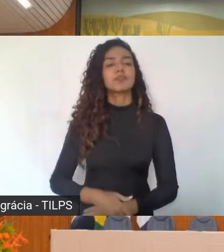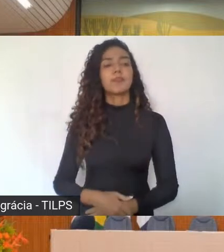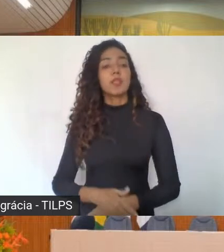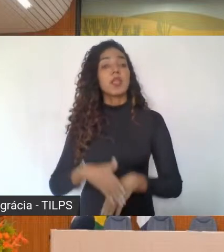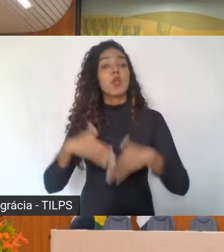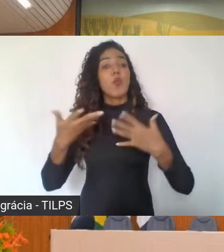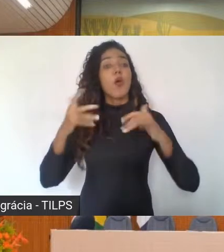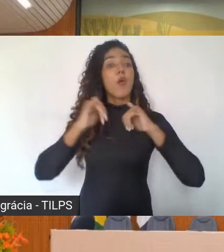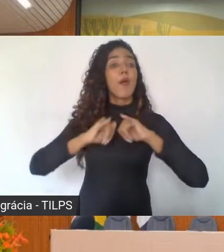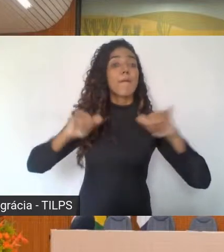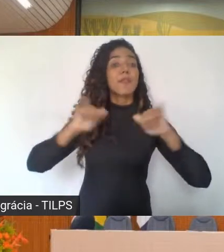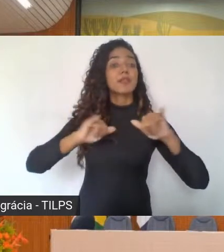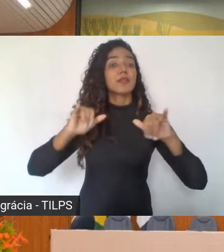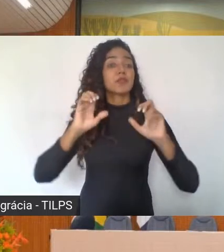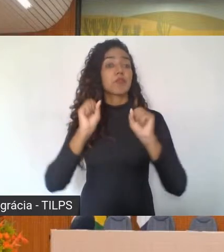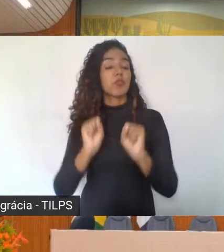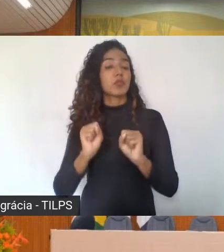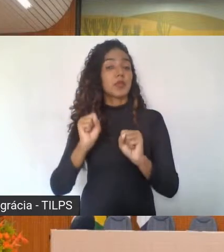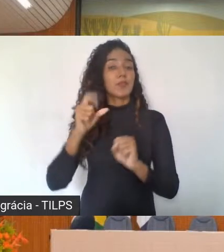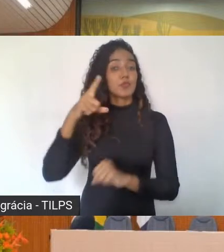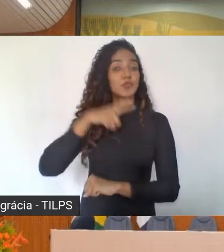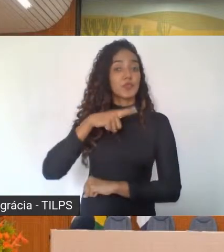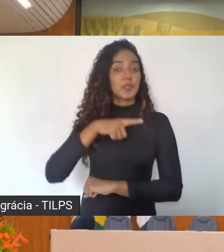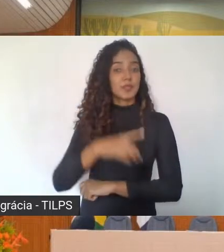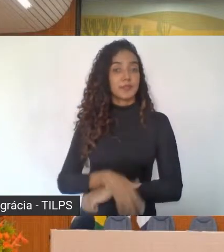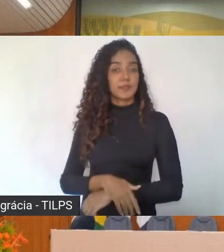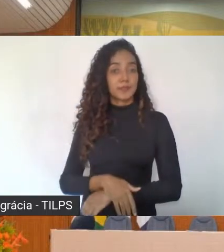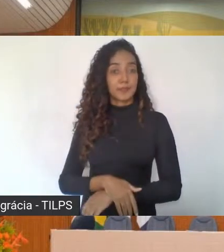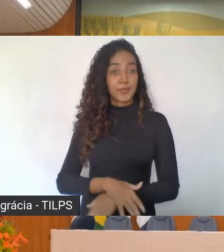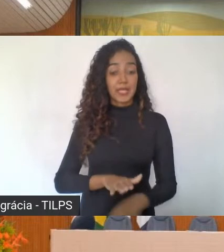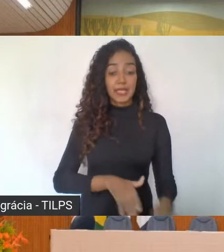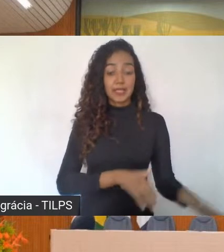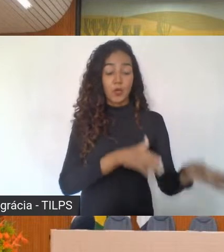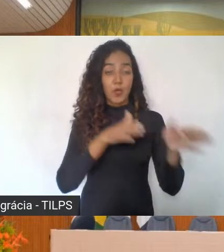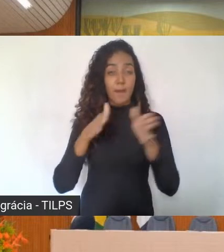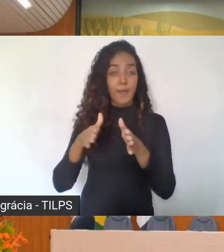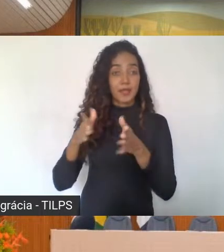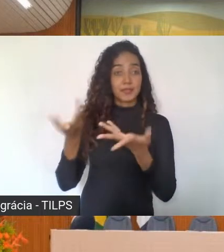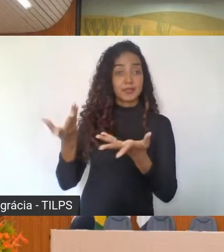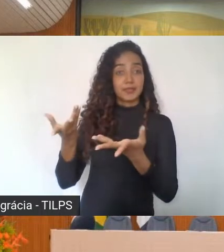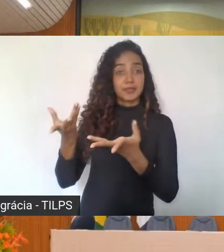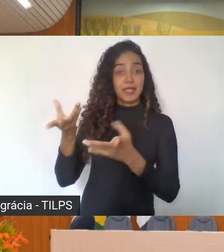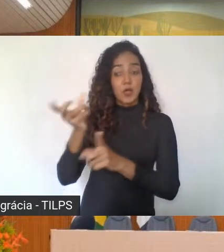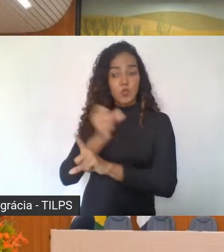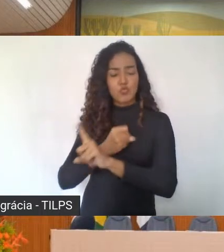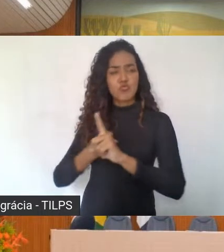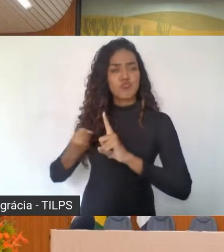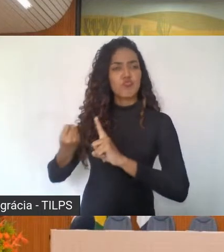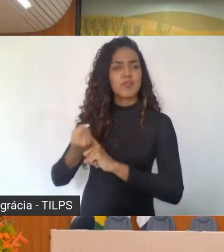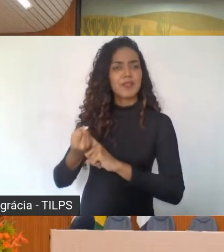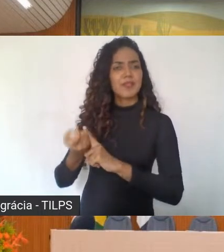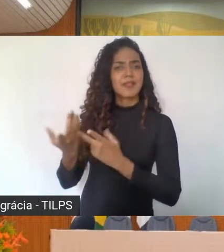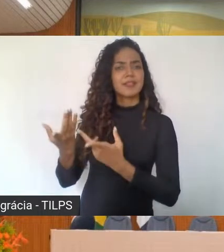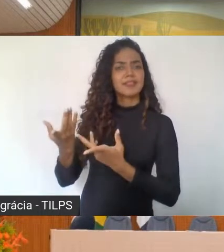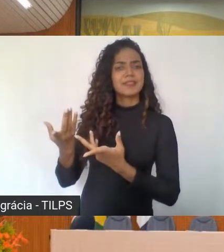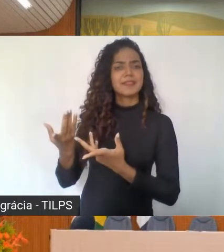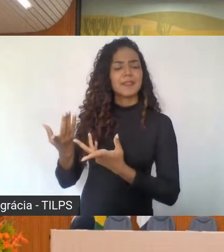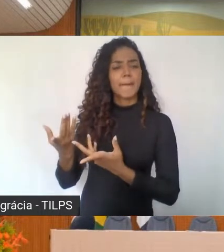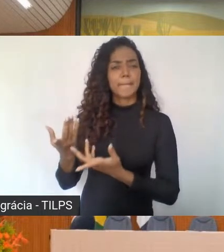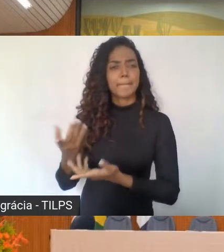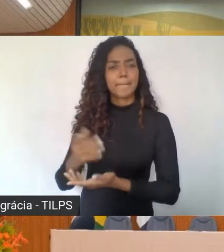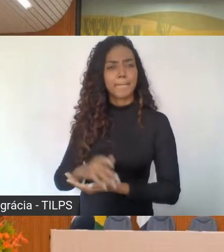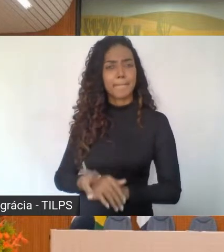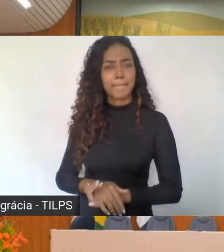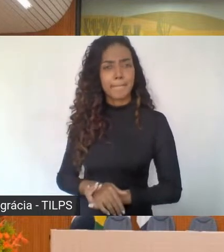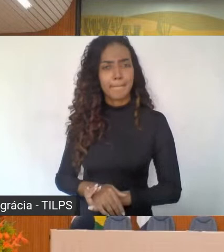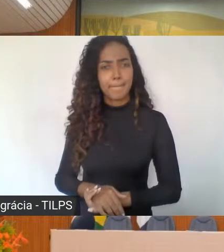uma parte, o praticar como sociedade essa lição de que, mesmo na época, se eles não